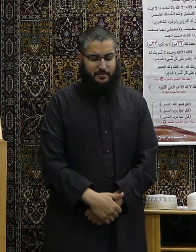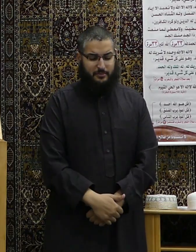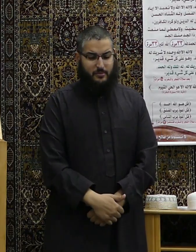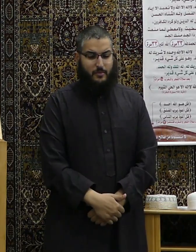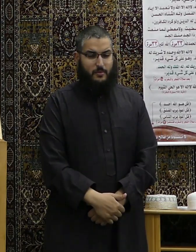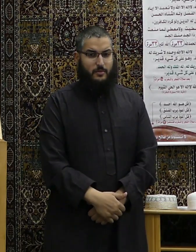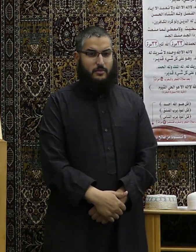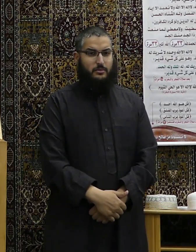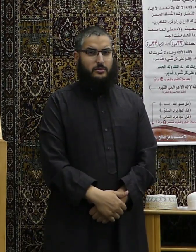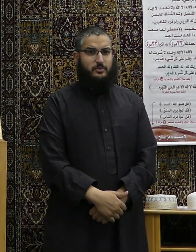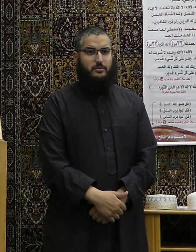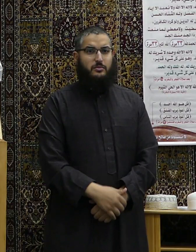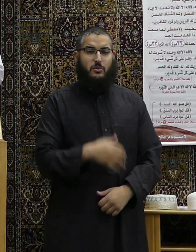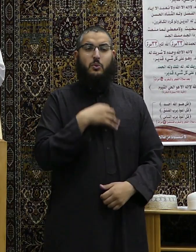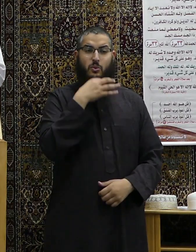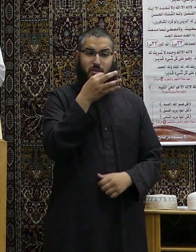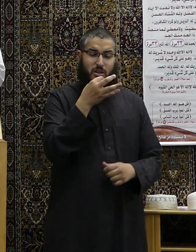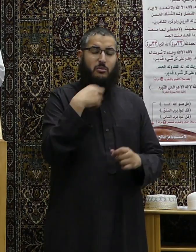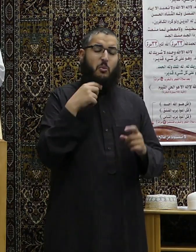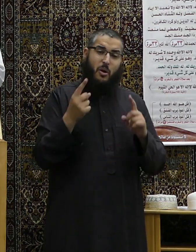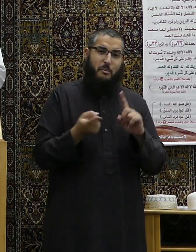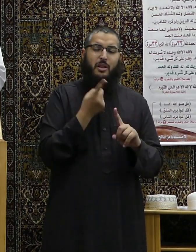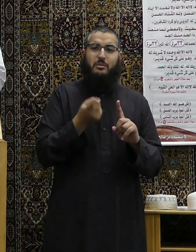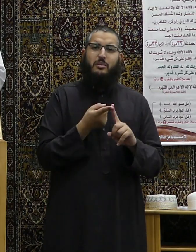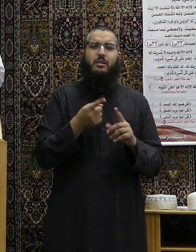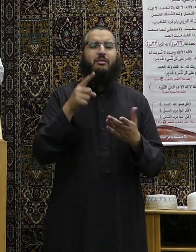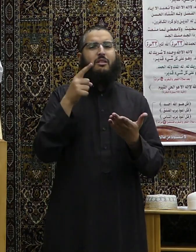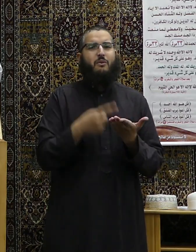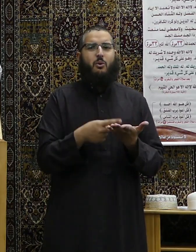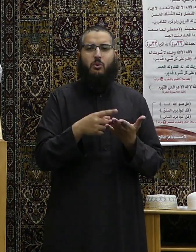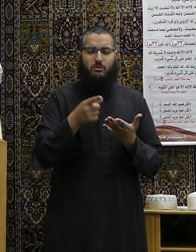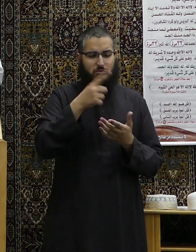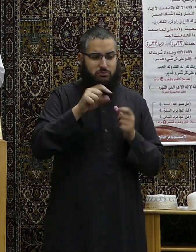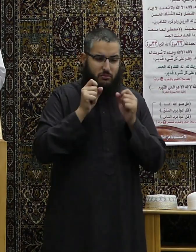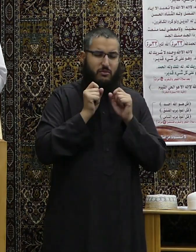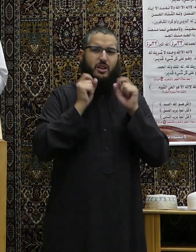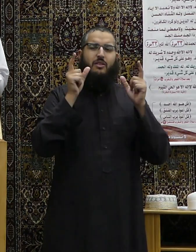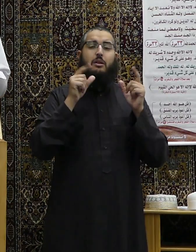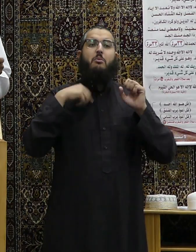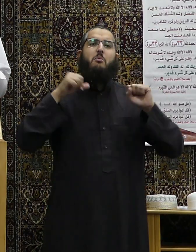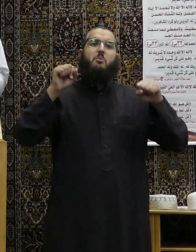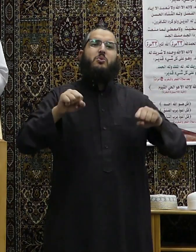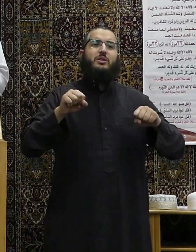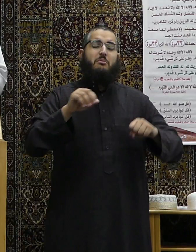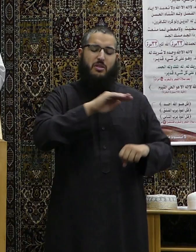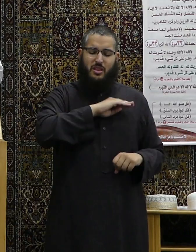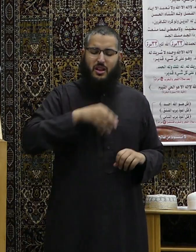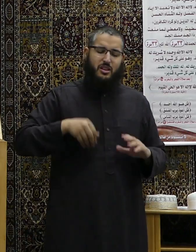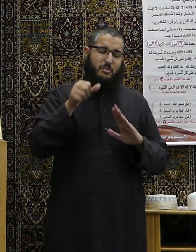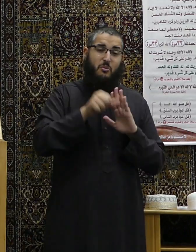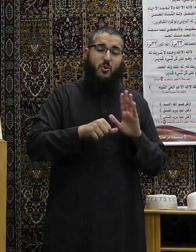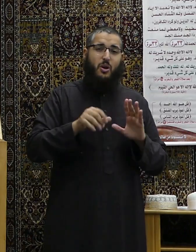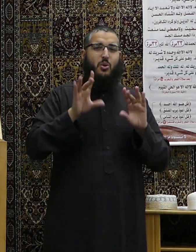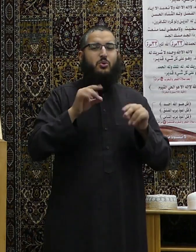Ahbab al-Karam, je le dis et je le répète, il faut impérativement qu'on prenne des résolutions car il se peut que ce soit le dernier mois qu'on jeûne de notre